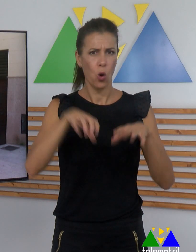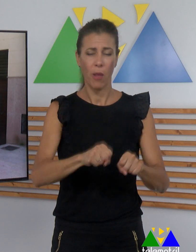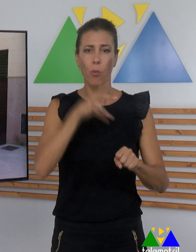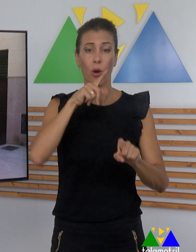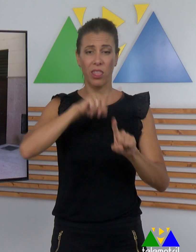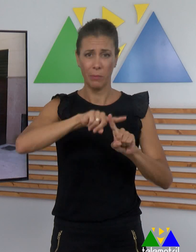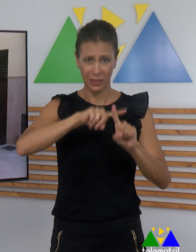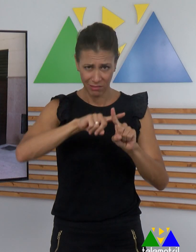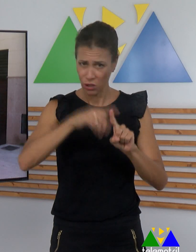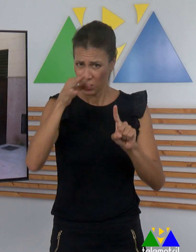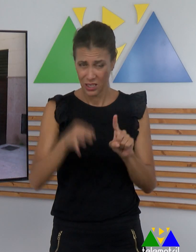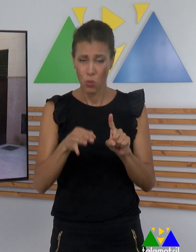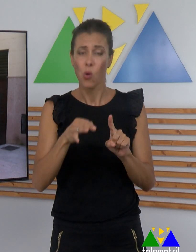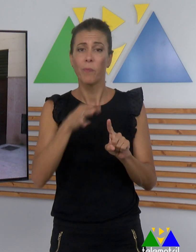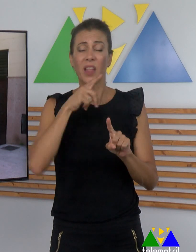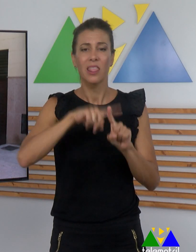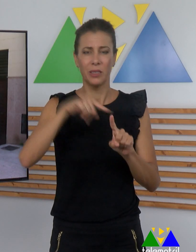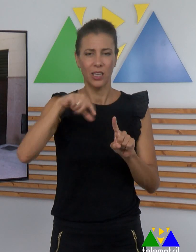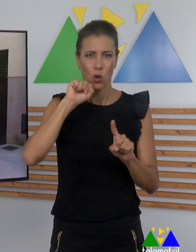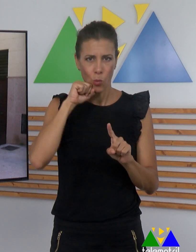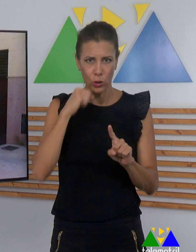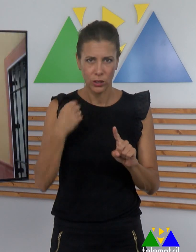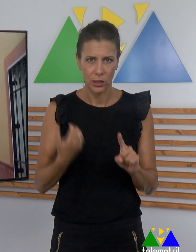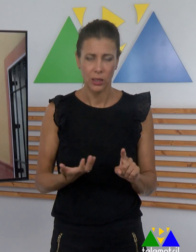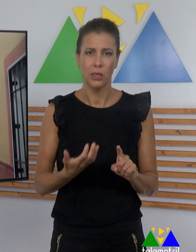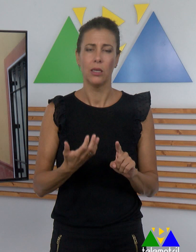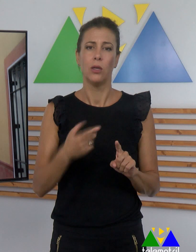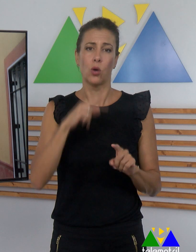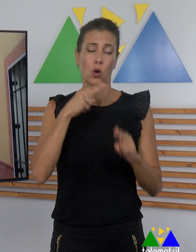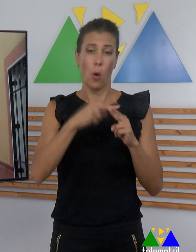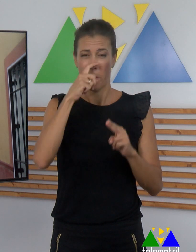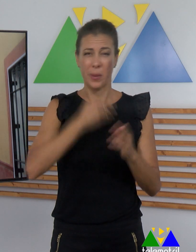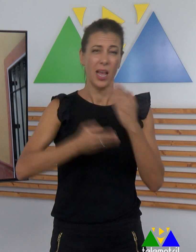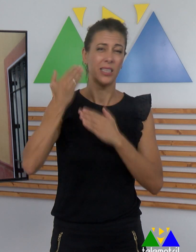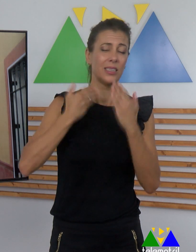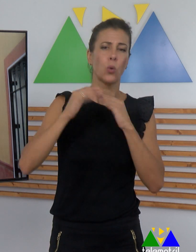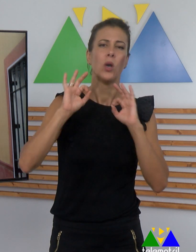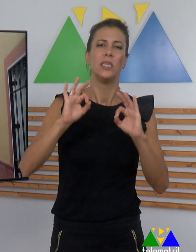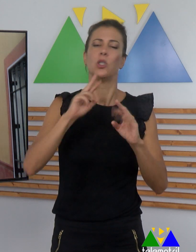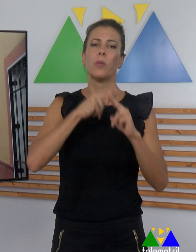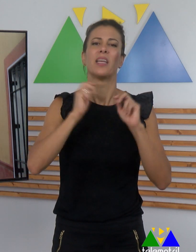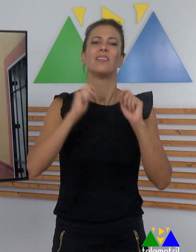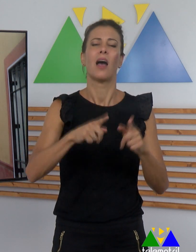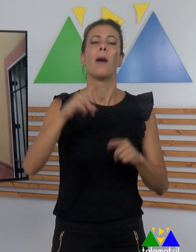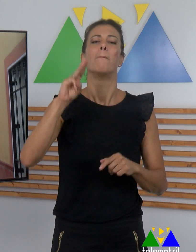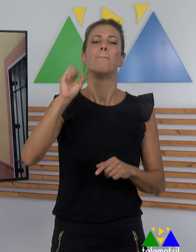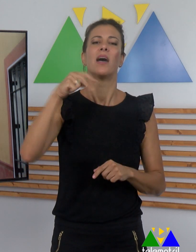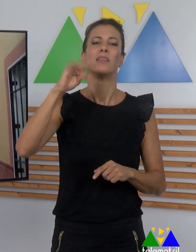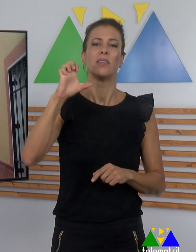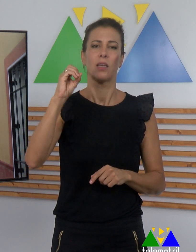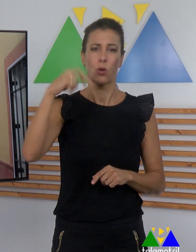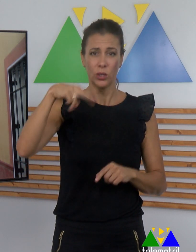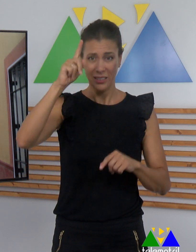cementerio de Motril, que su nombre antiguo era el Panteón, y la parte de atrás de la